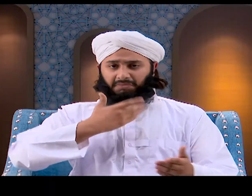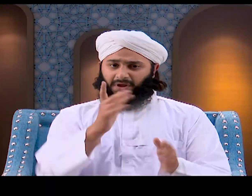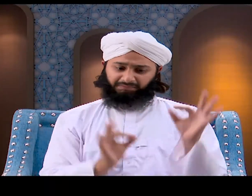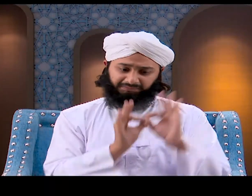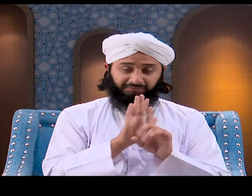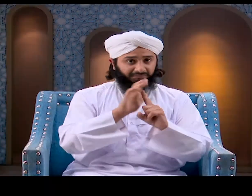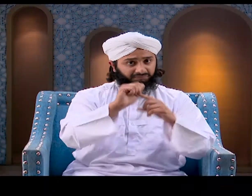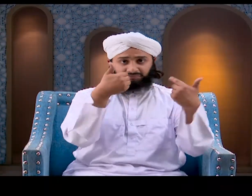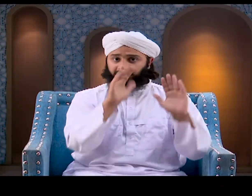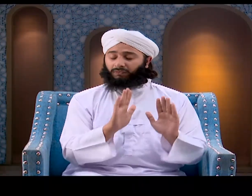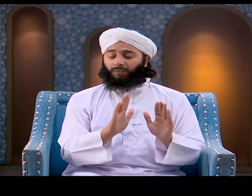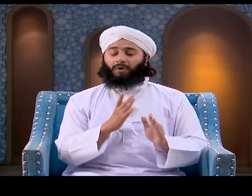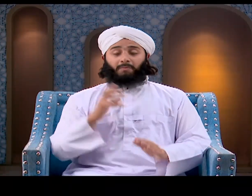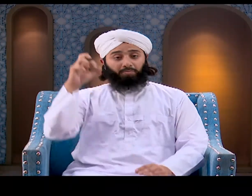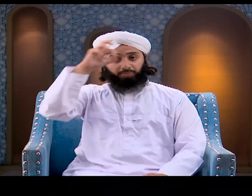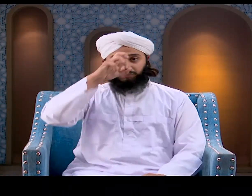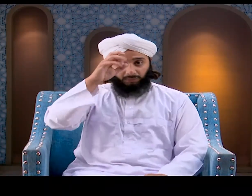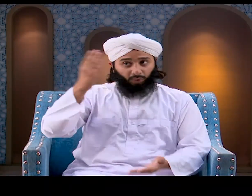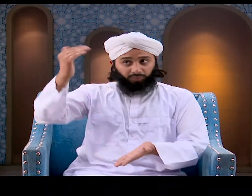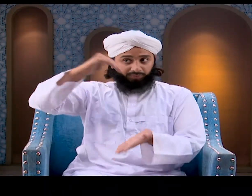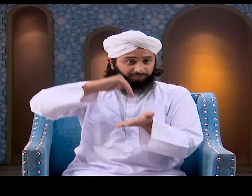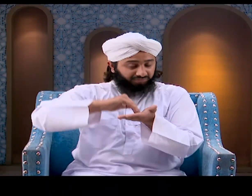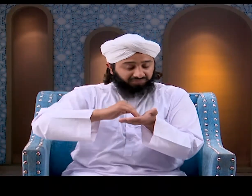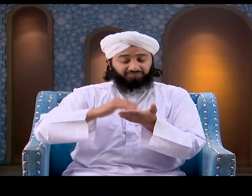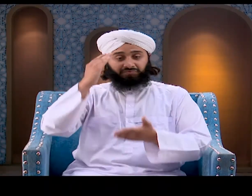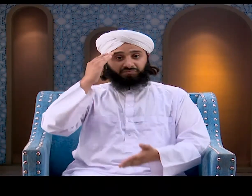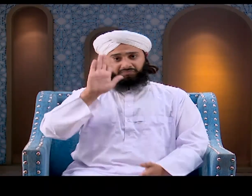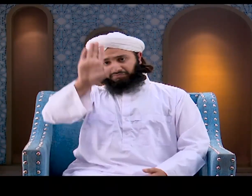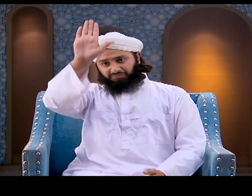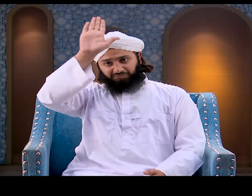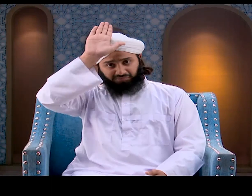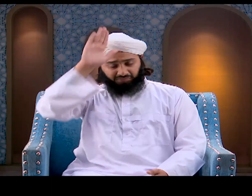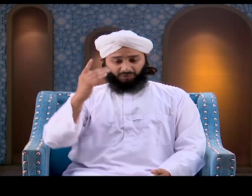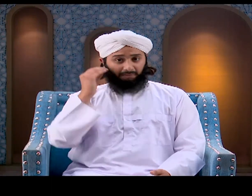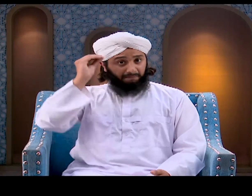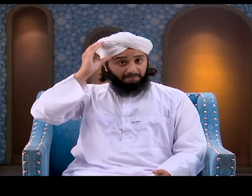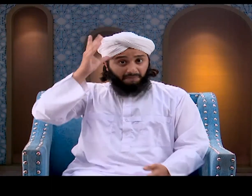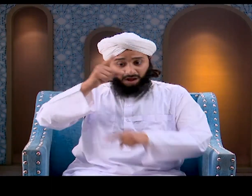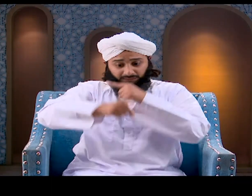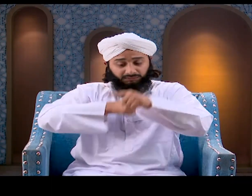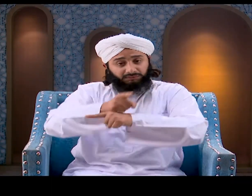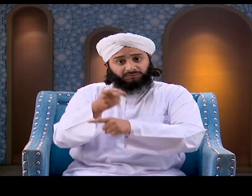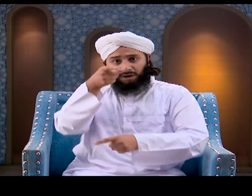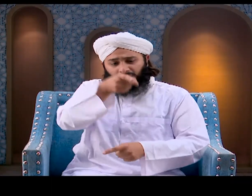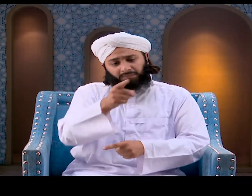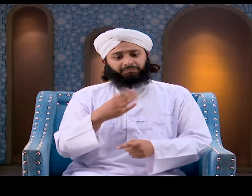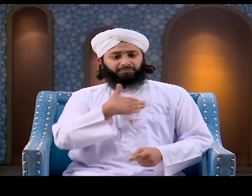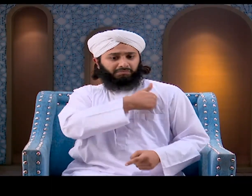علماء آ کر کہتے ہیں، اے بادشاہ کے بیٹے، اگر علم کے ذریعے موت کو روکا جا سکتا تو ہم ضرور آپ کو بچا